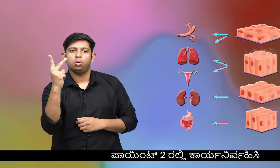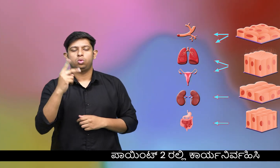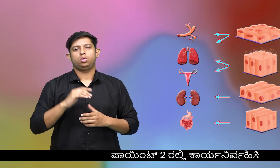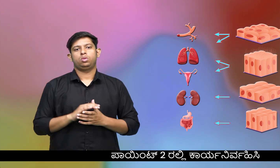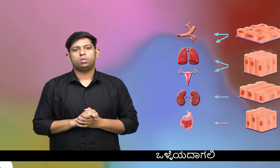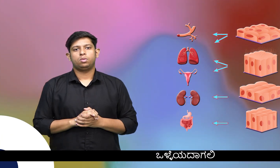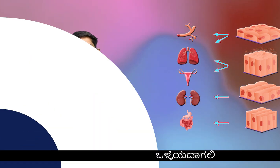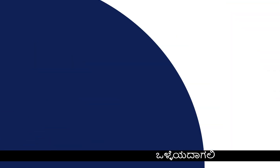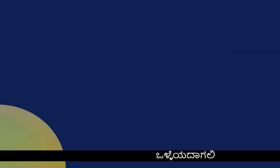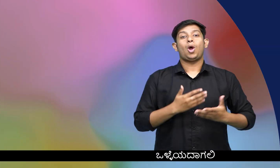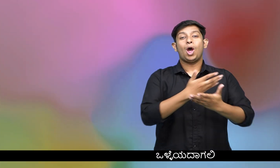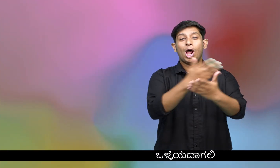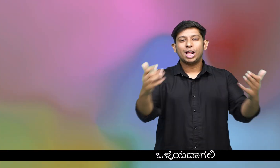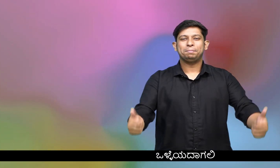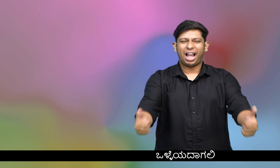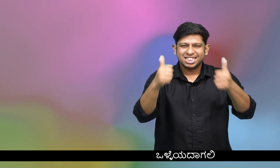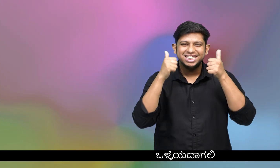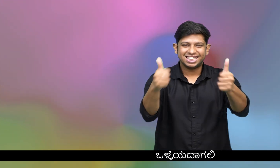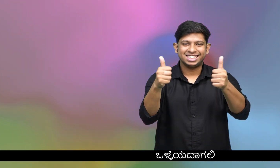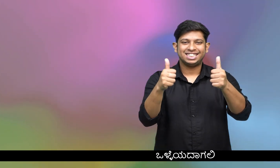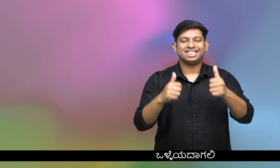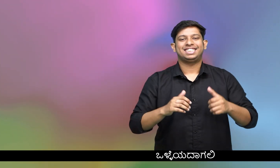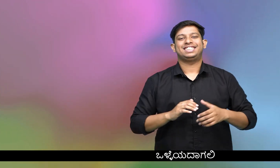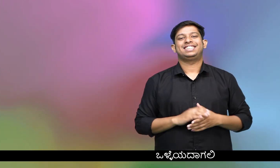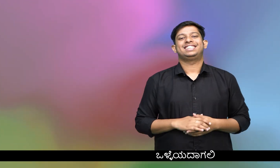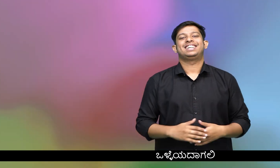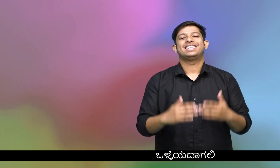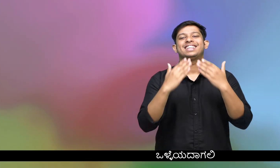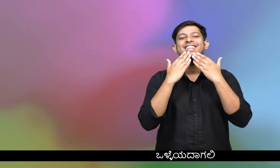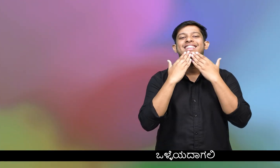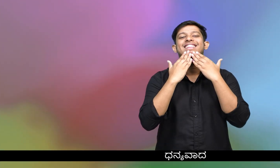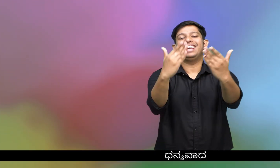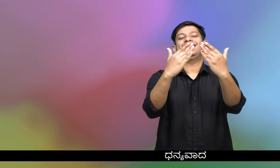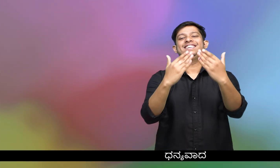ಒಳ್ಳೆಯದಾಗಲಿ. ಧನ್ಯವಾದ.